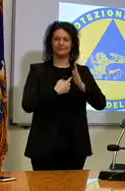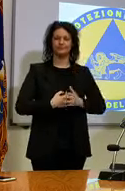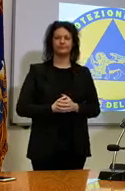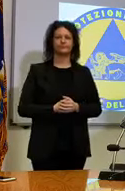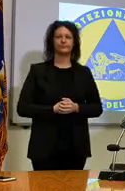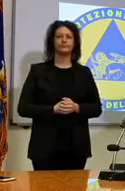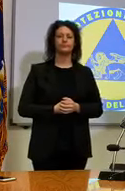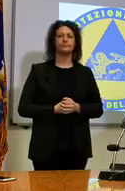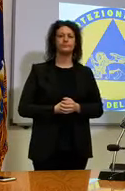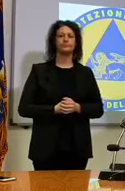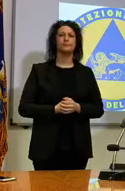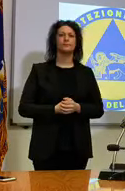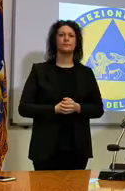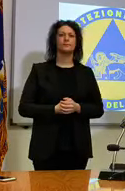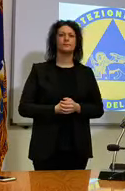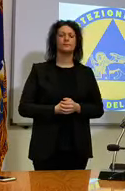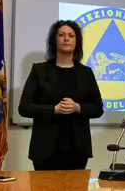mi spiegherà,